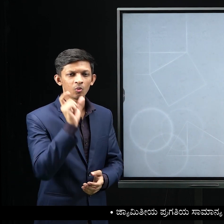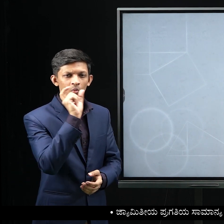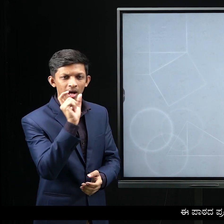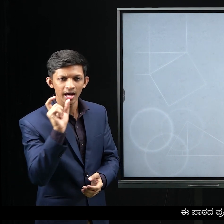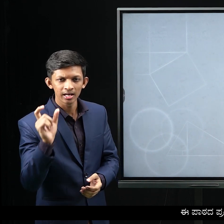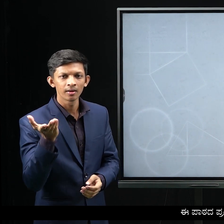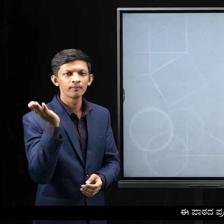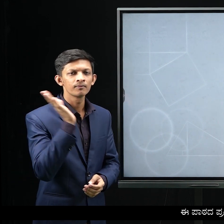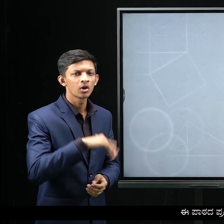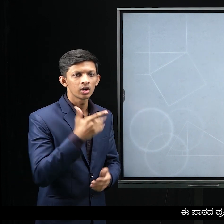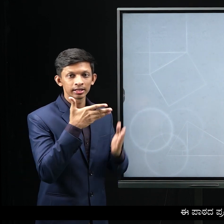ಈ ಪಾಠದ ಪ್ರಮುಖ ಪದಗಳು: